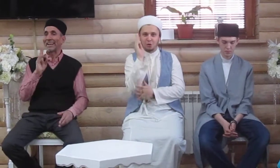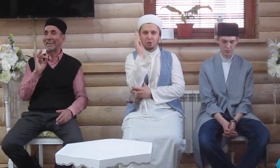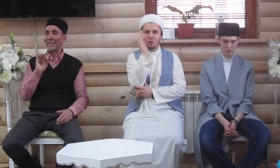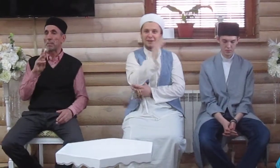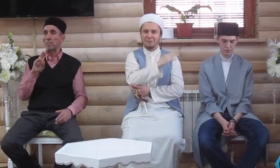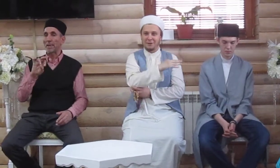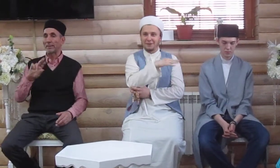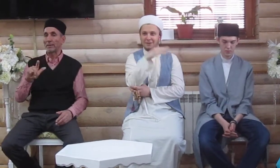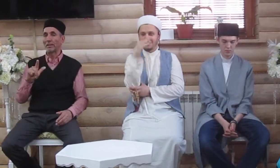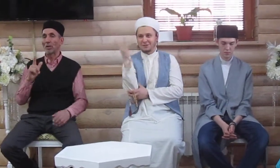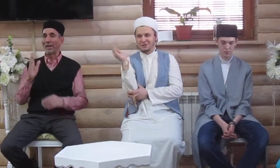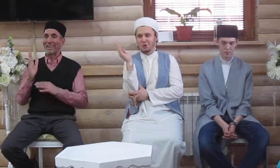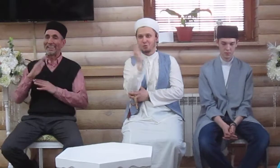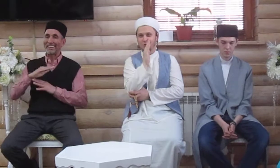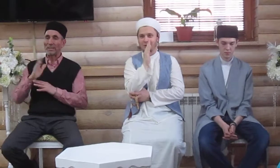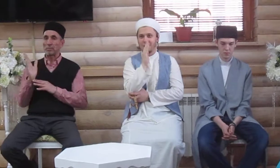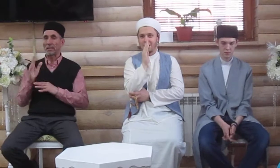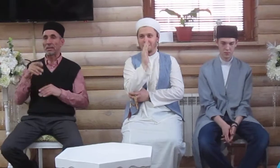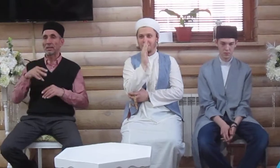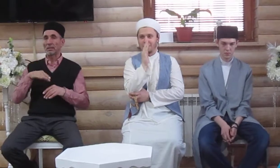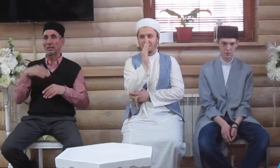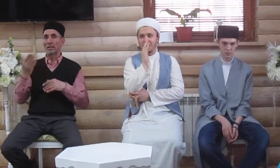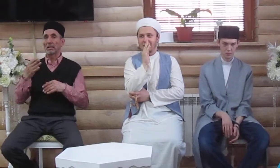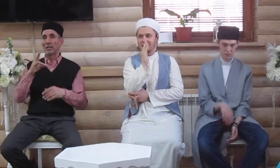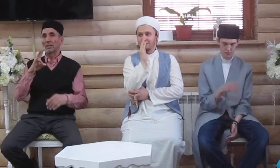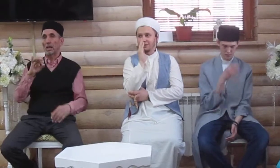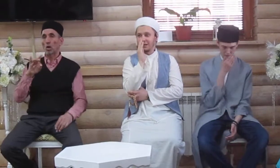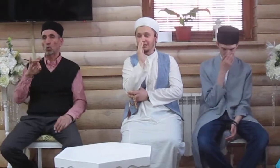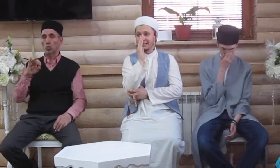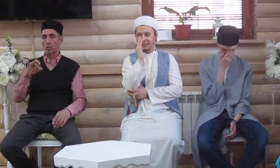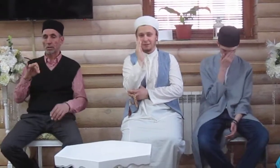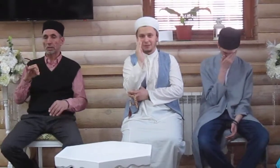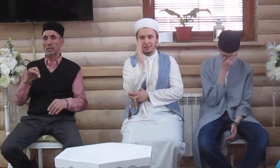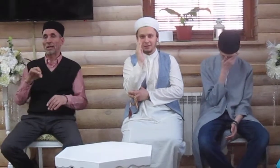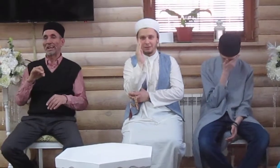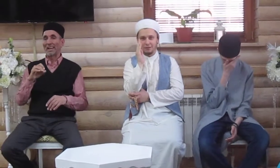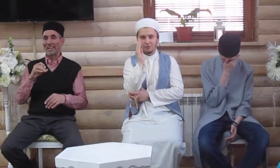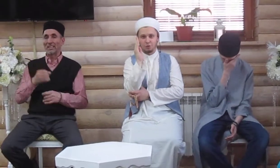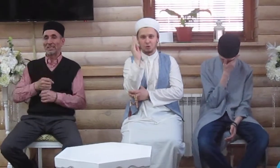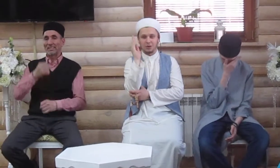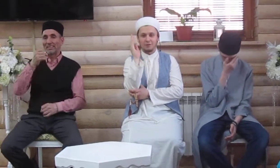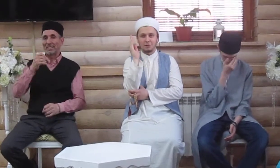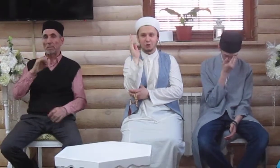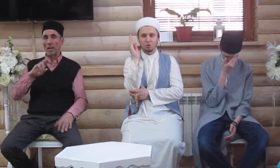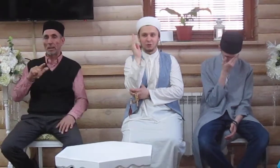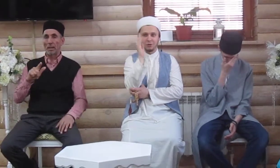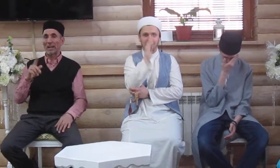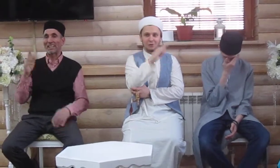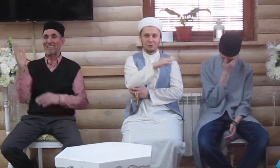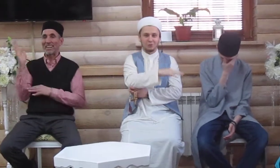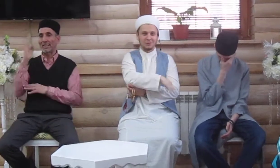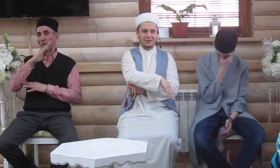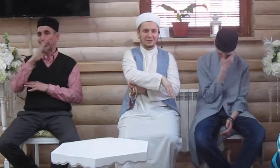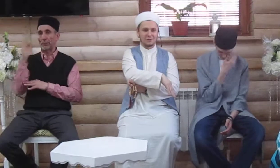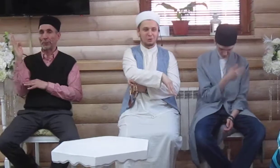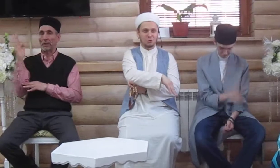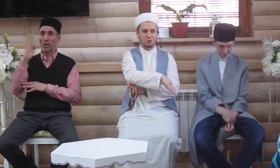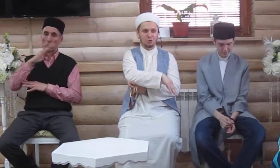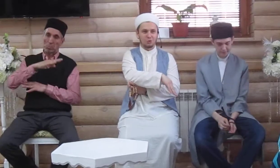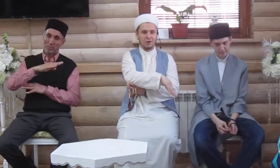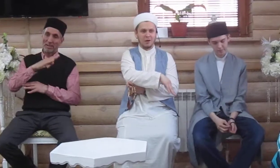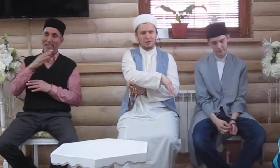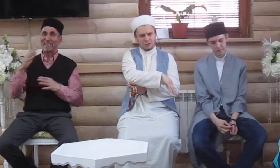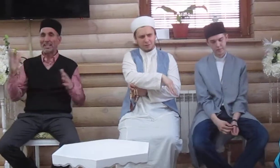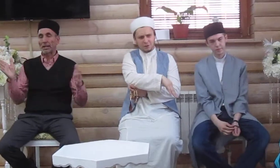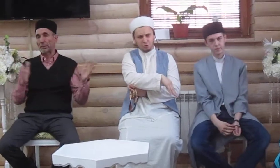основе, но гибкий снаружи. Как стебель, да? То есть, когда ветер дует, он наклоняется в одну